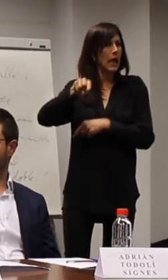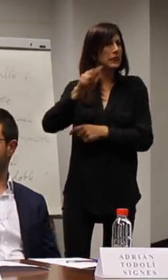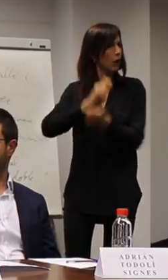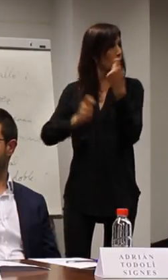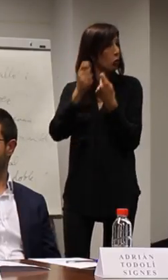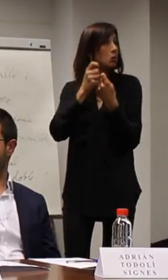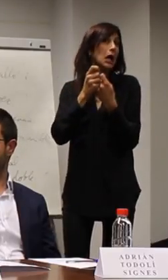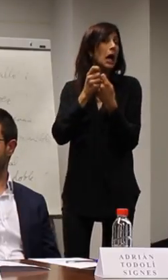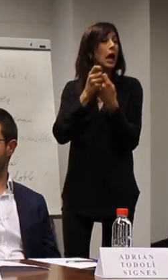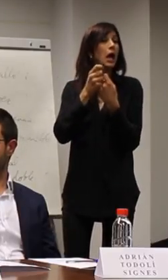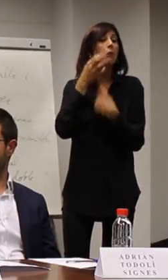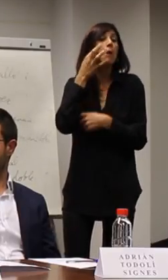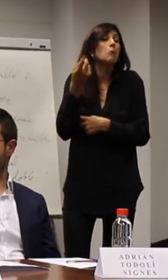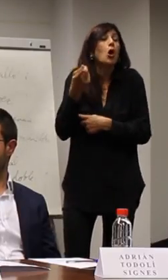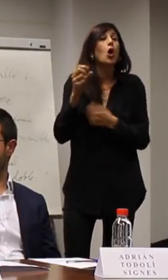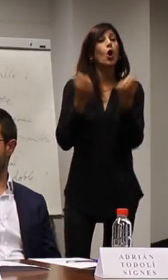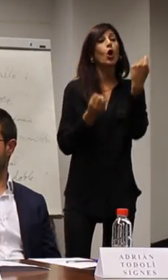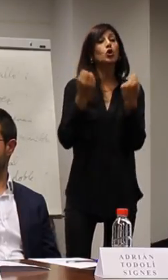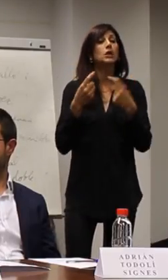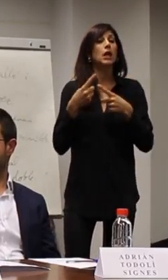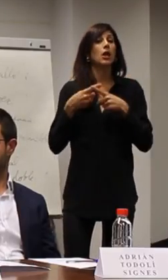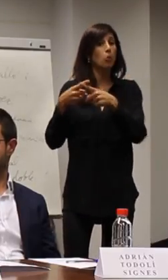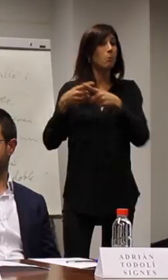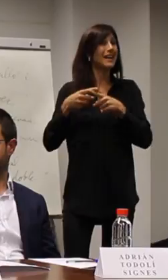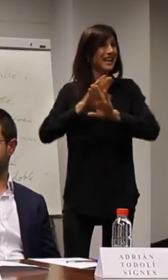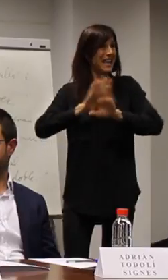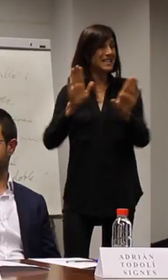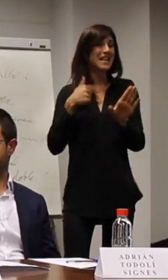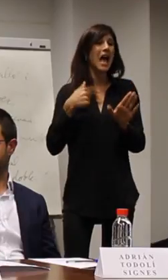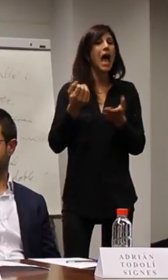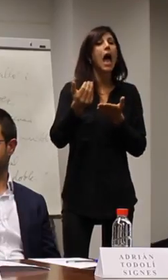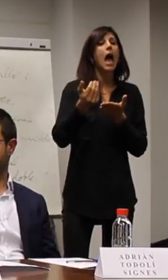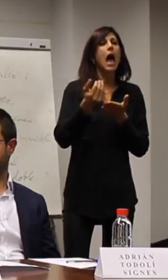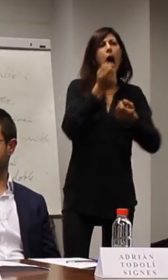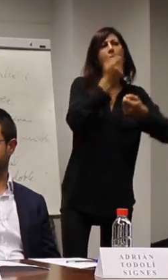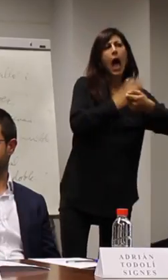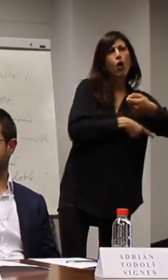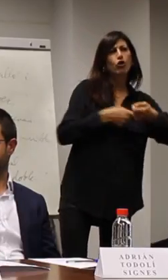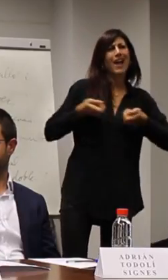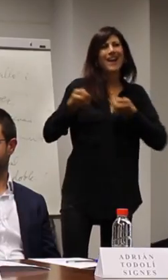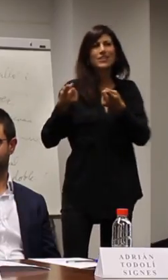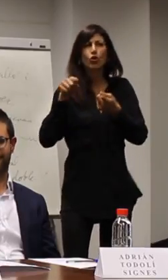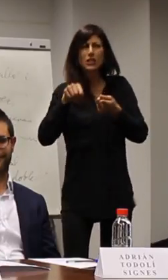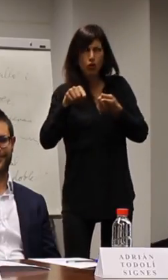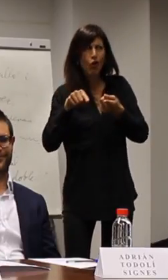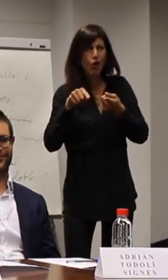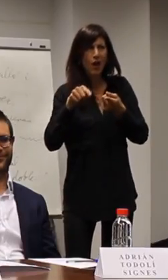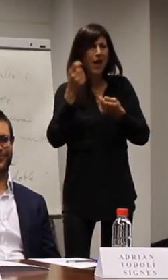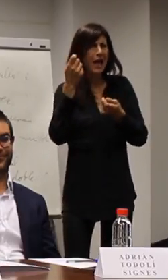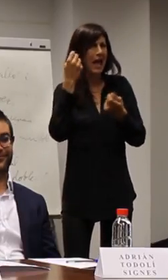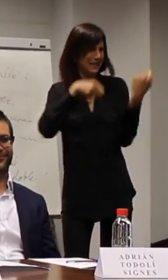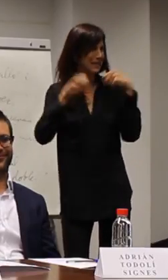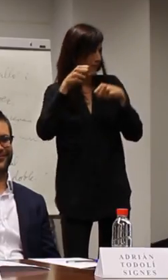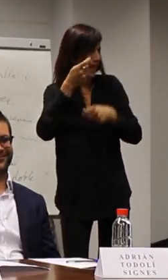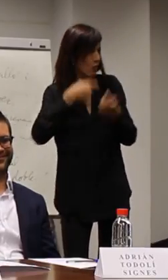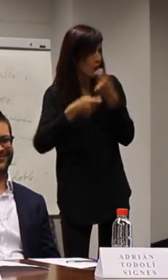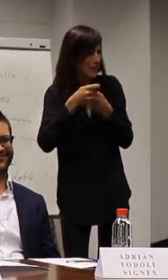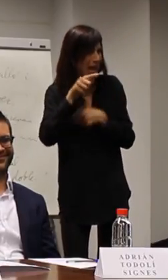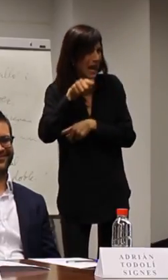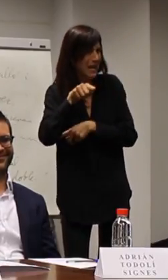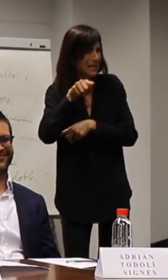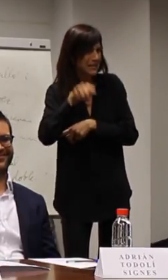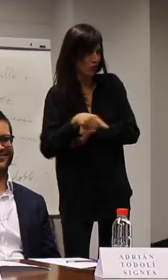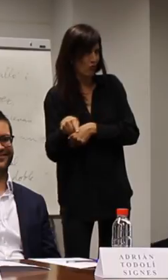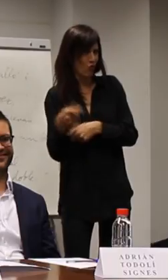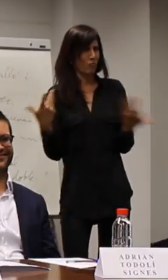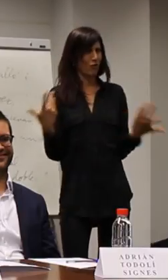ellos simplemente comparten coche y ahorran gastos. Bueno, ellos ahorrar gastos no es una actividad económica, pero ¿qué me está contando? Hay un beneficio,